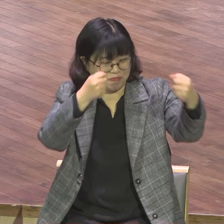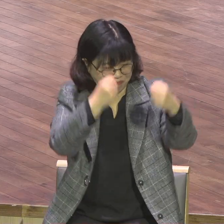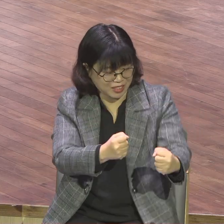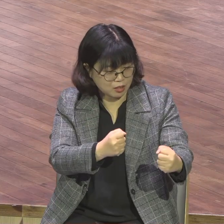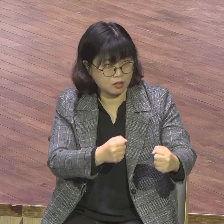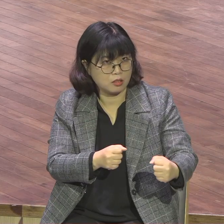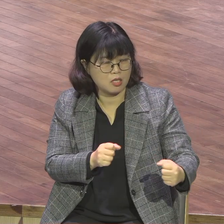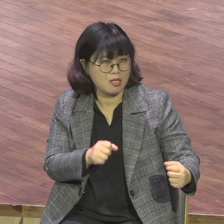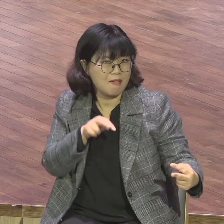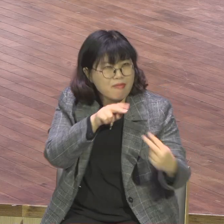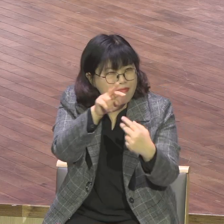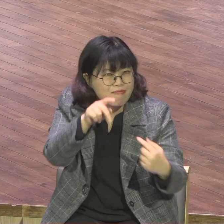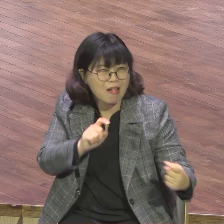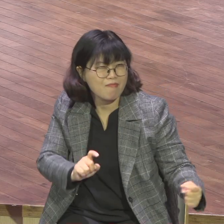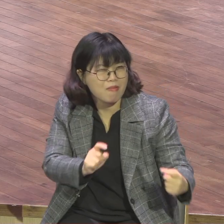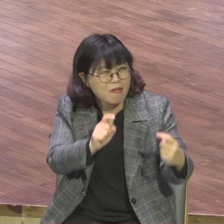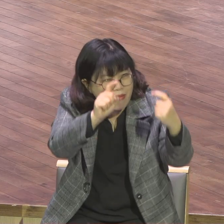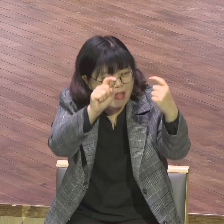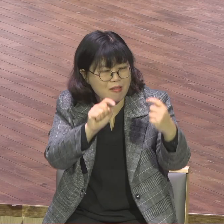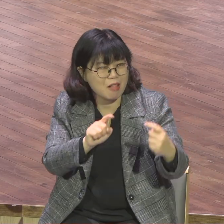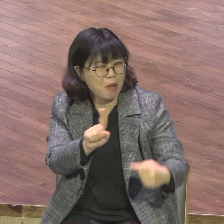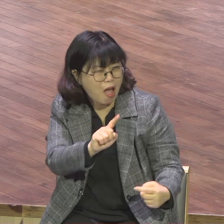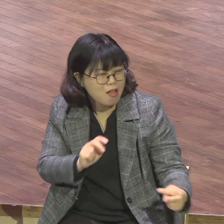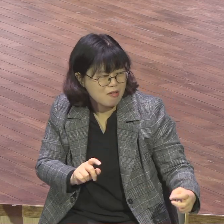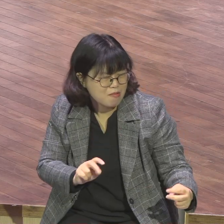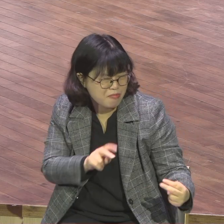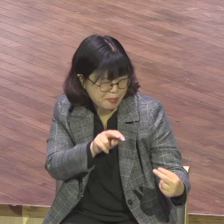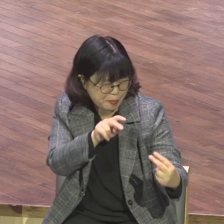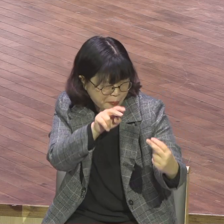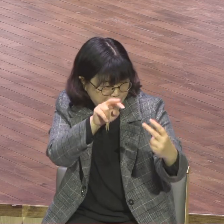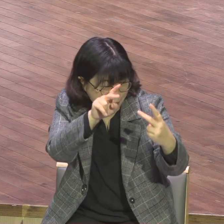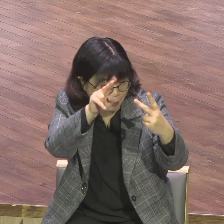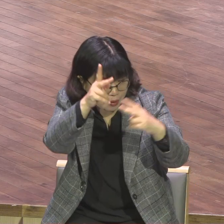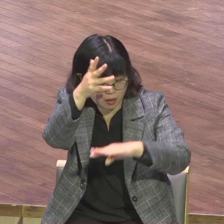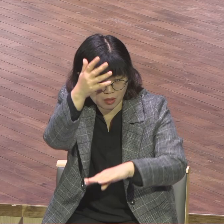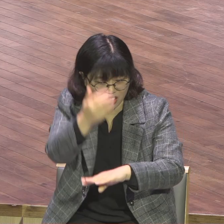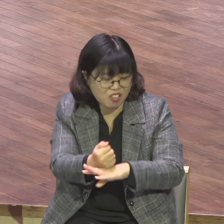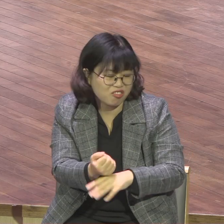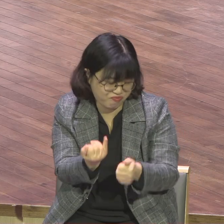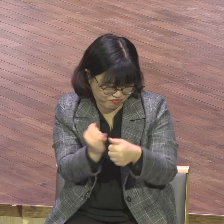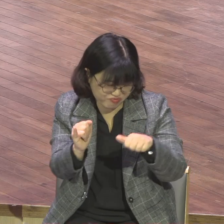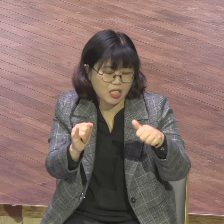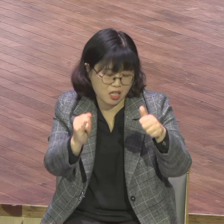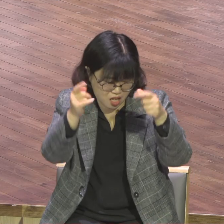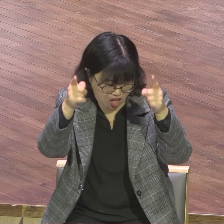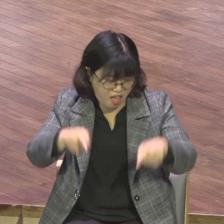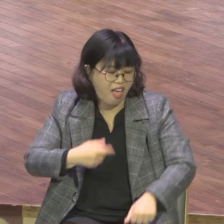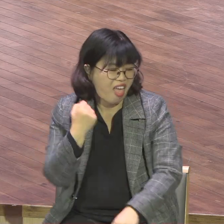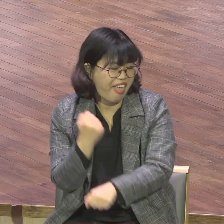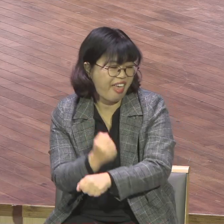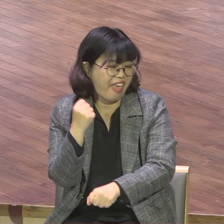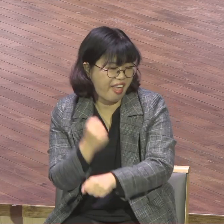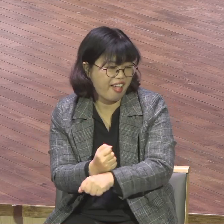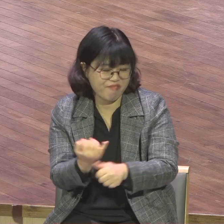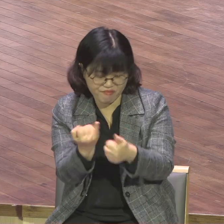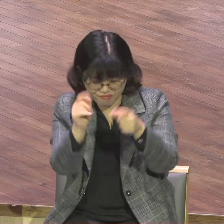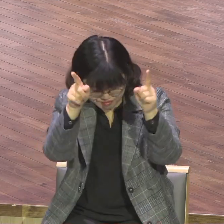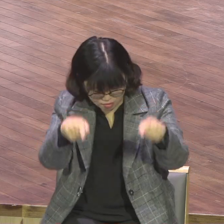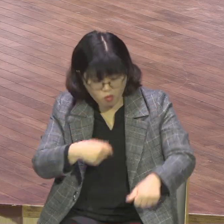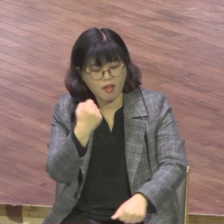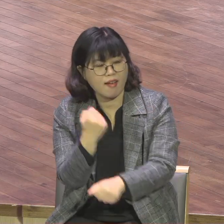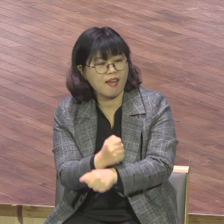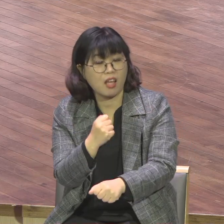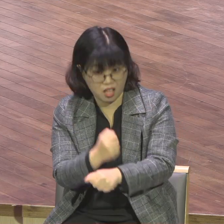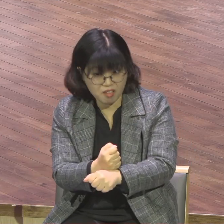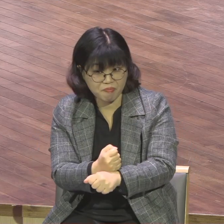다투다가 따지다가 결국은 갈라서자. 갈라서게 되었습니다.